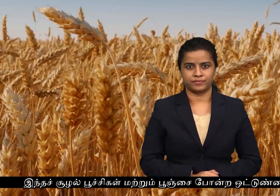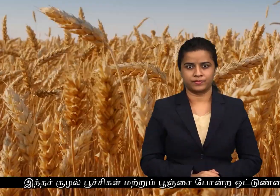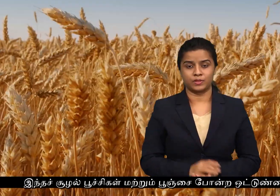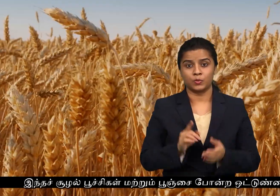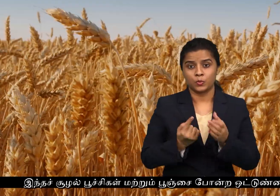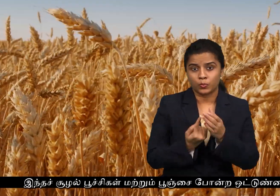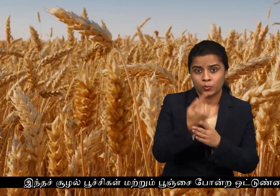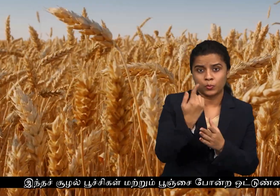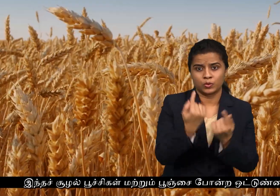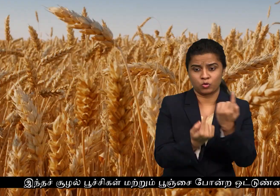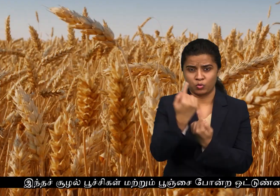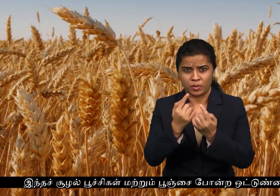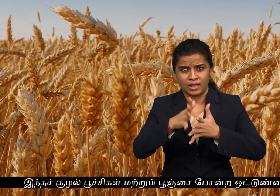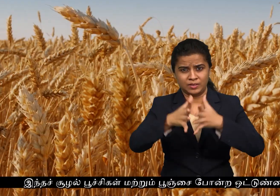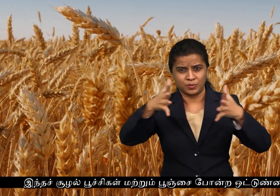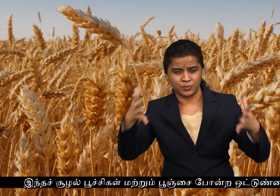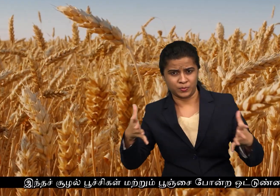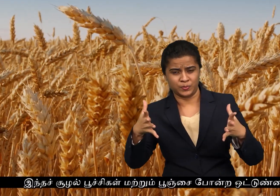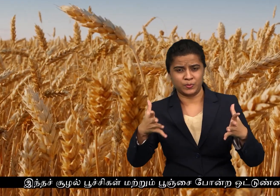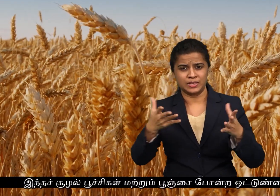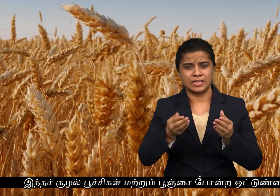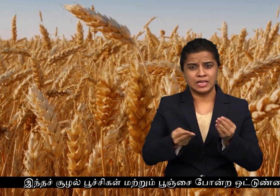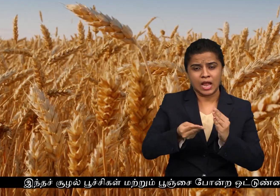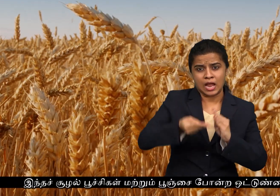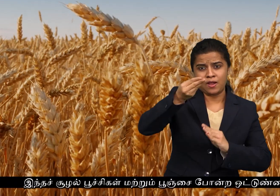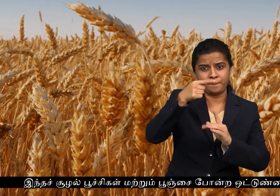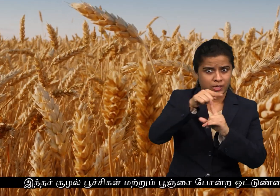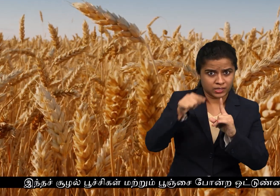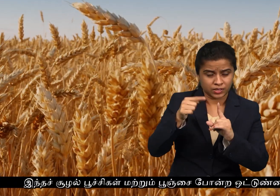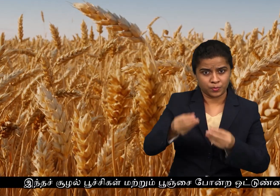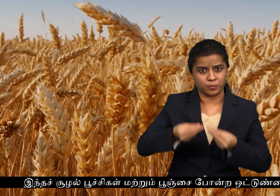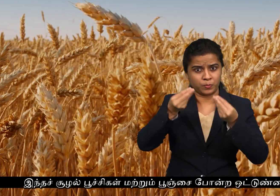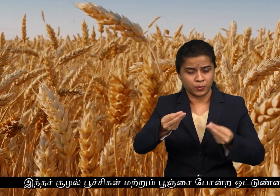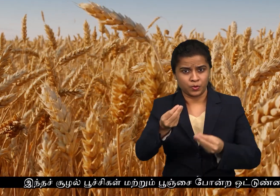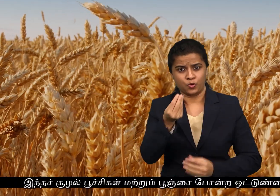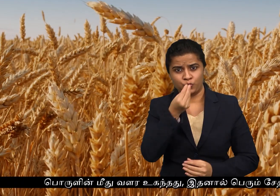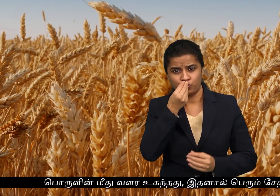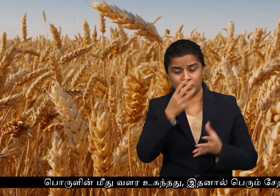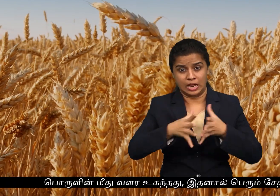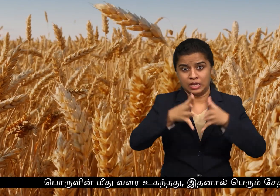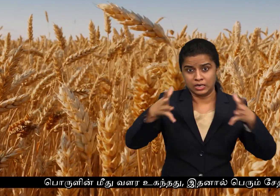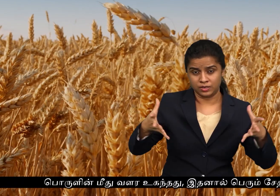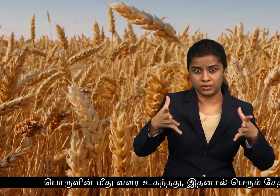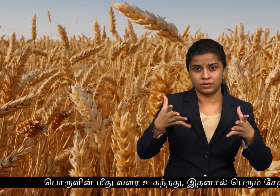இந்த சூழல் பூச்சிகள் மற்றும் பூஞ்சை போன்ற ஒட்டுண்ணிகள் இந்த உணவுப் பொருளின் மீது வளர